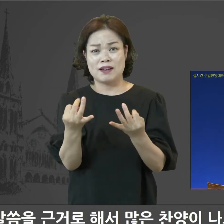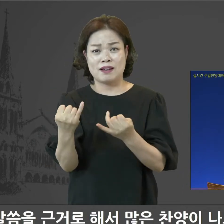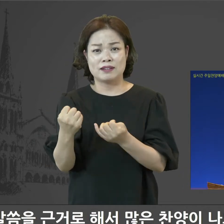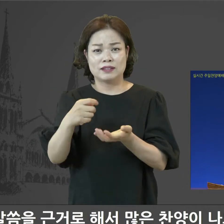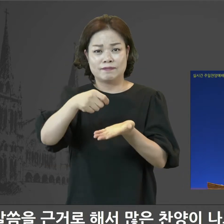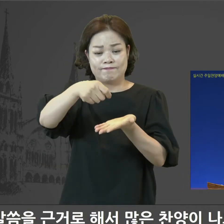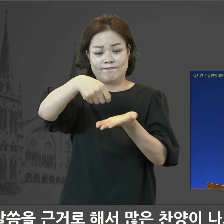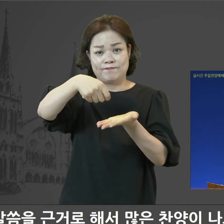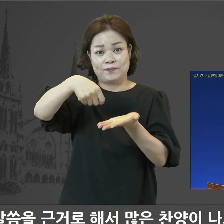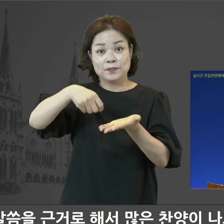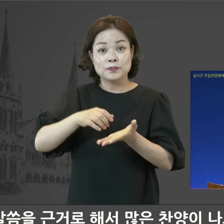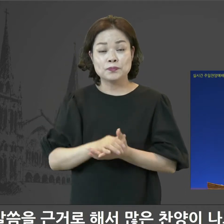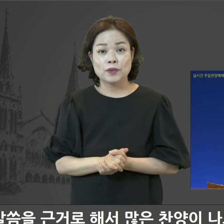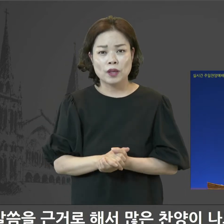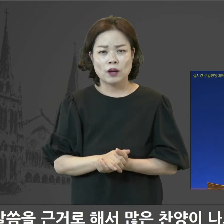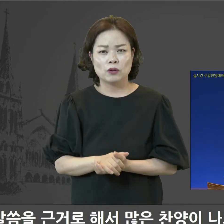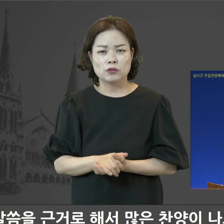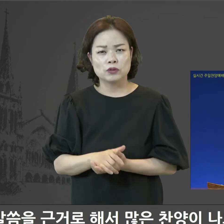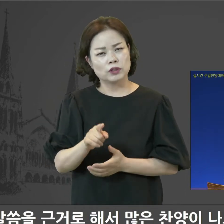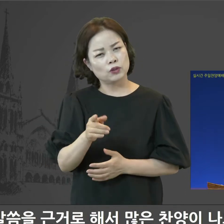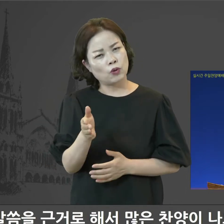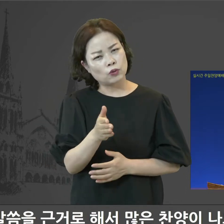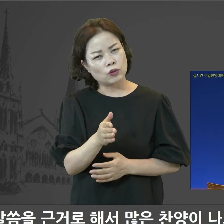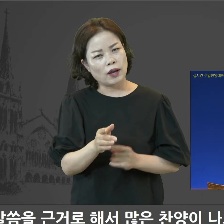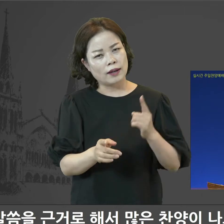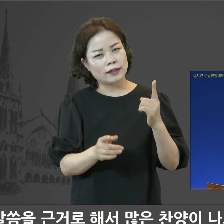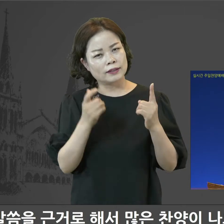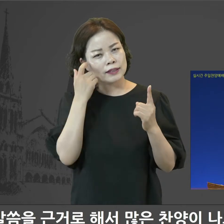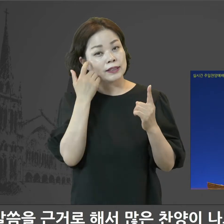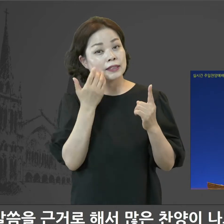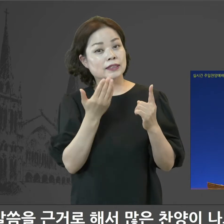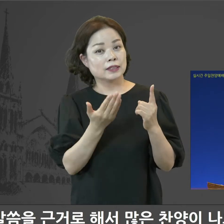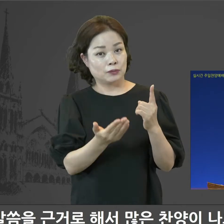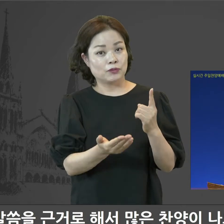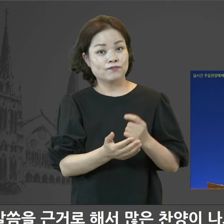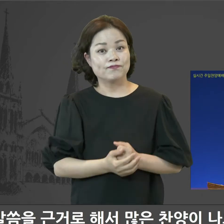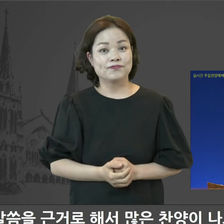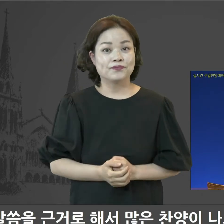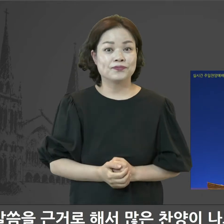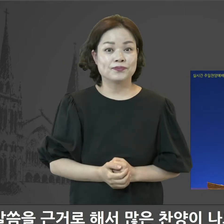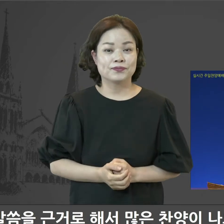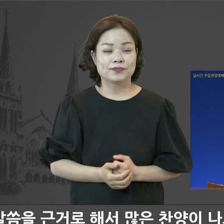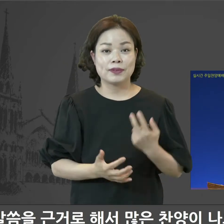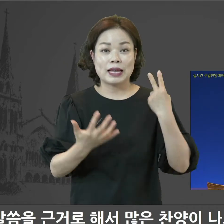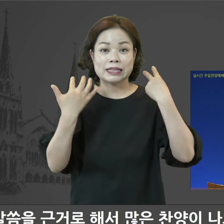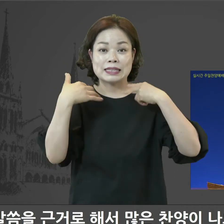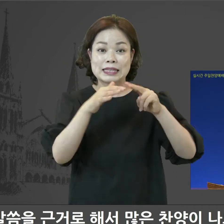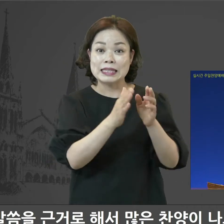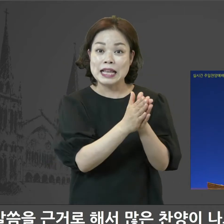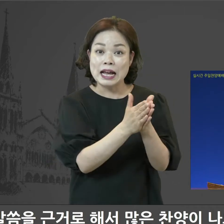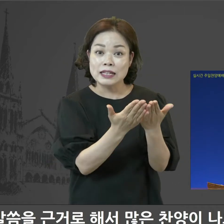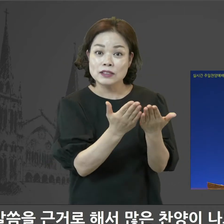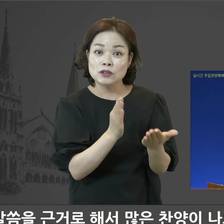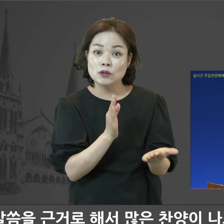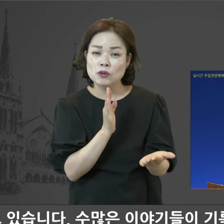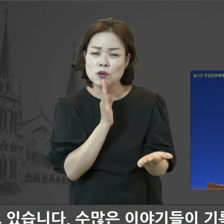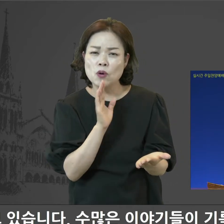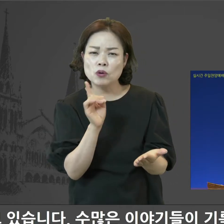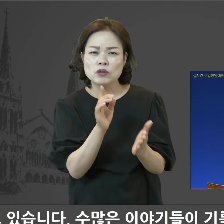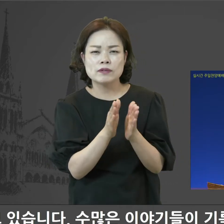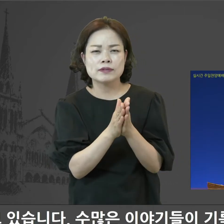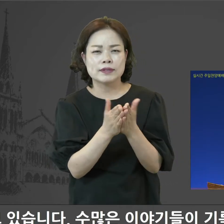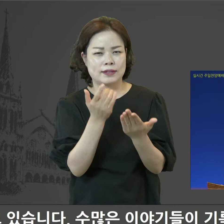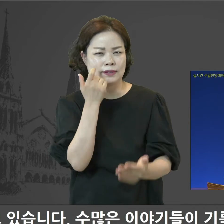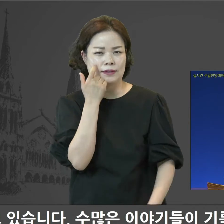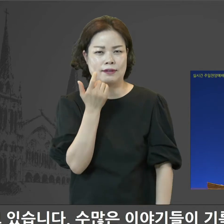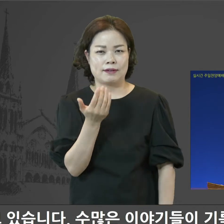기록되어져 있는데, 우리는 이쯤에서 한 가지 질문을 해볼 수가 있습니다. 다니엘서는 과연 어떤